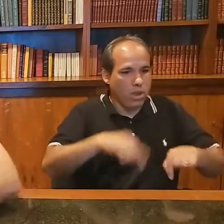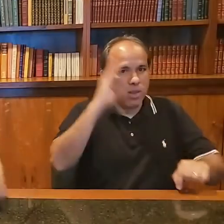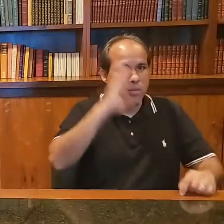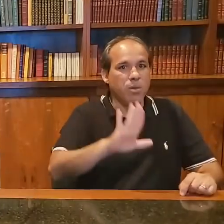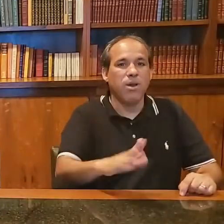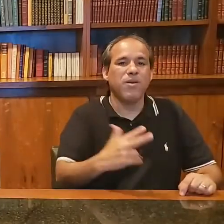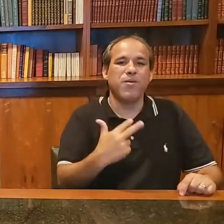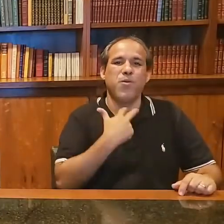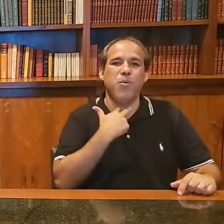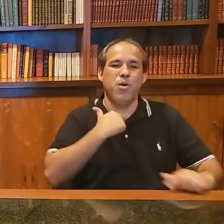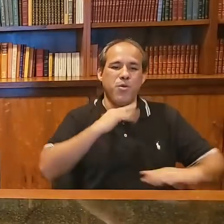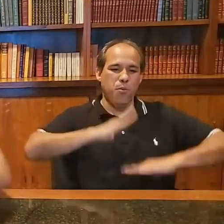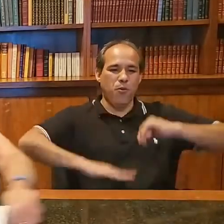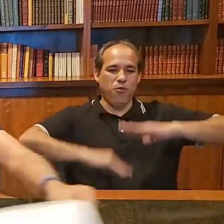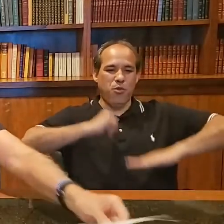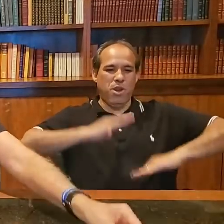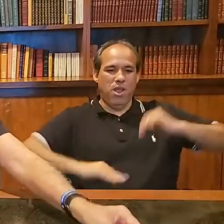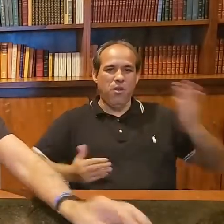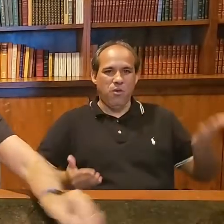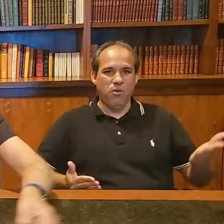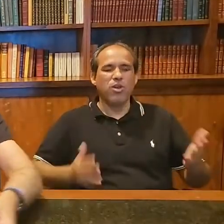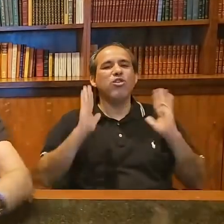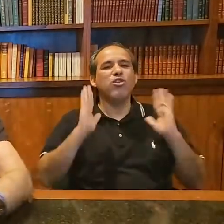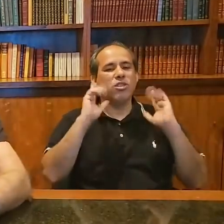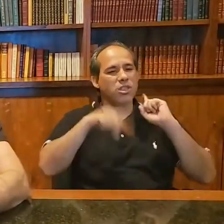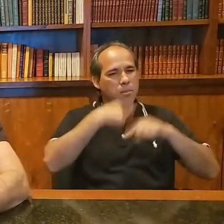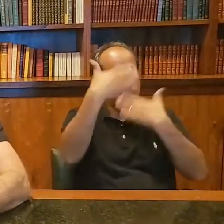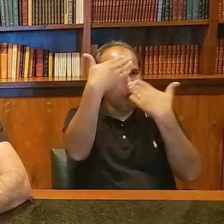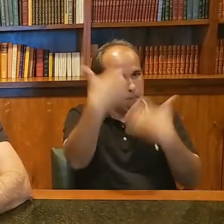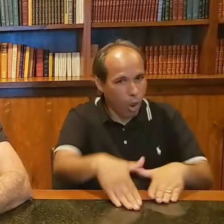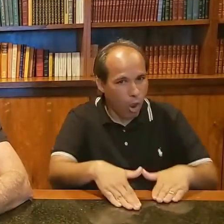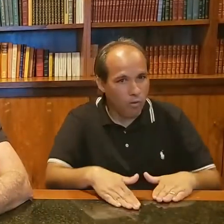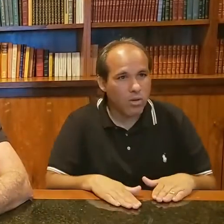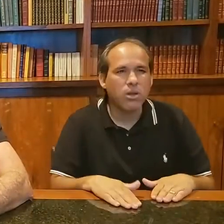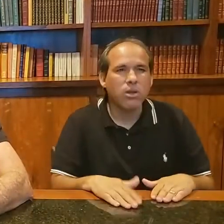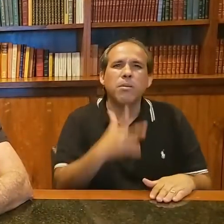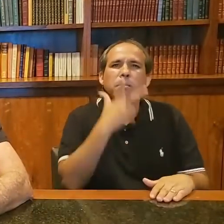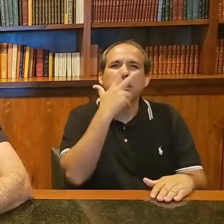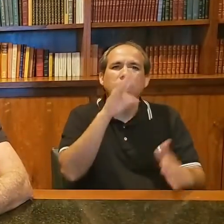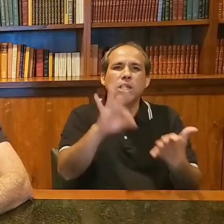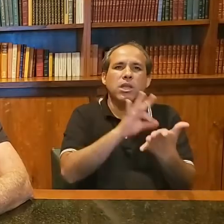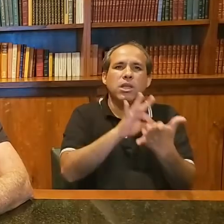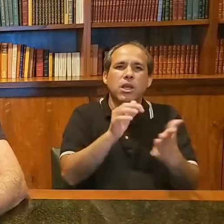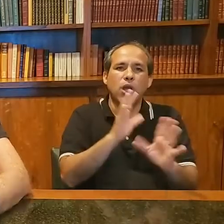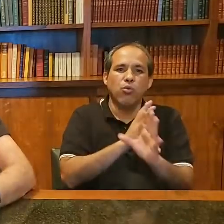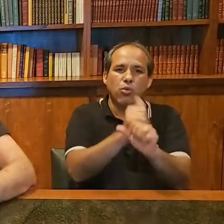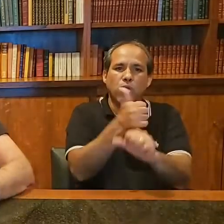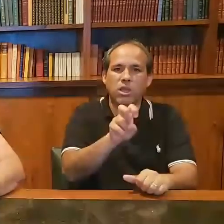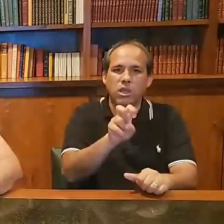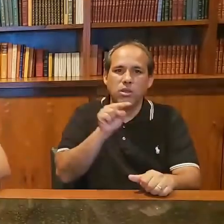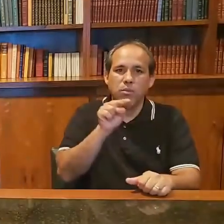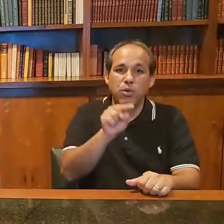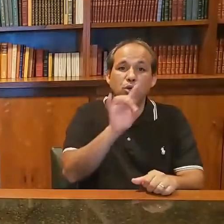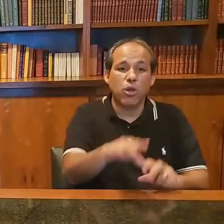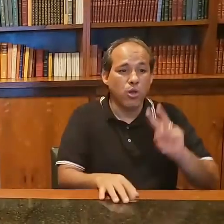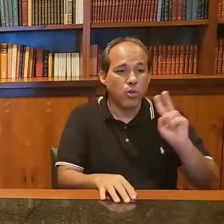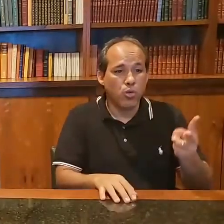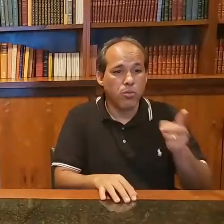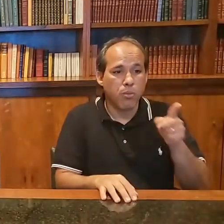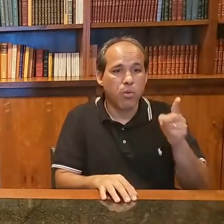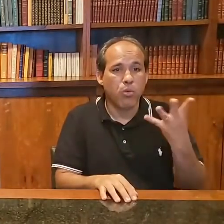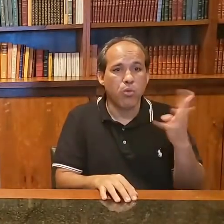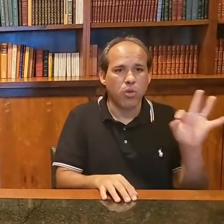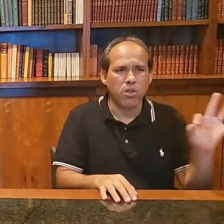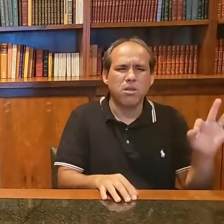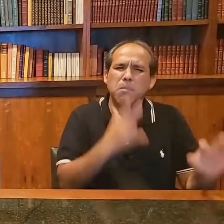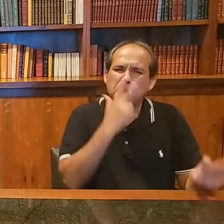podiam exercer, então eles fizeram prova. Desse total de mais de 15 mil, somente 2.400, em torno